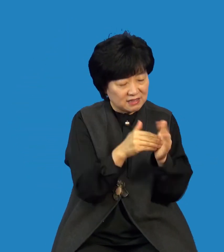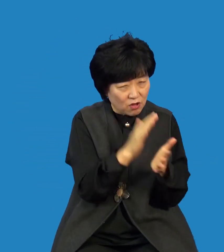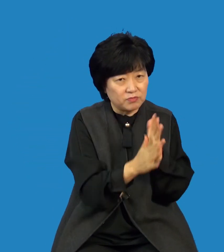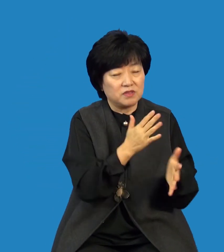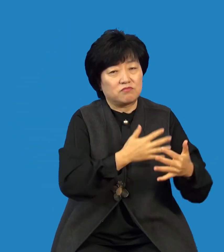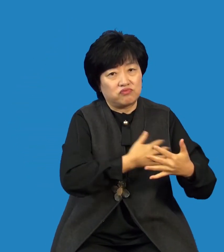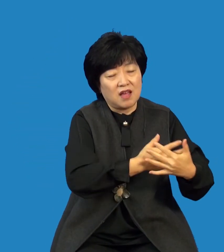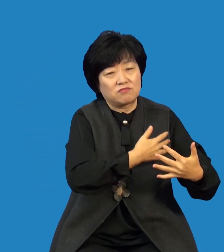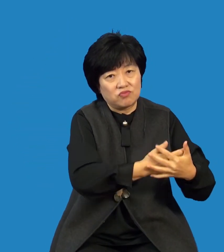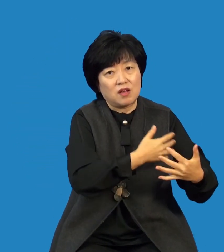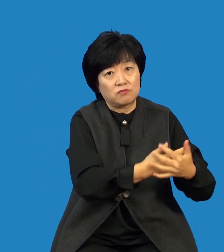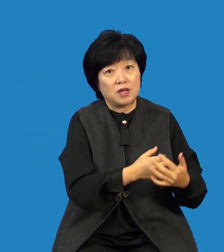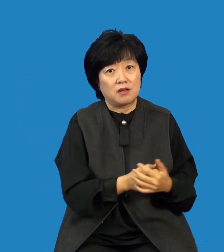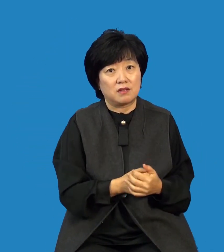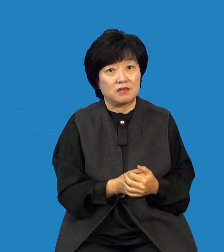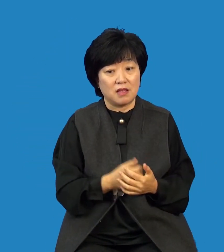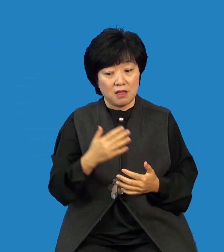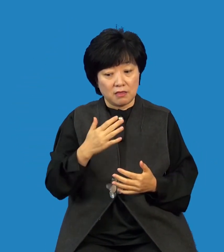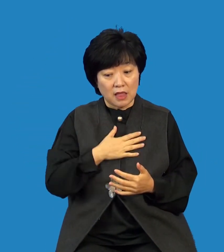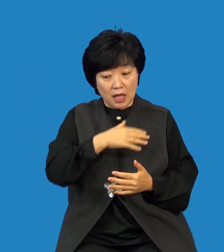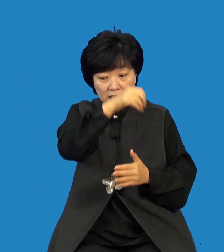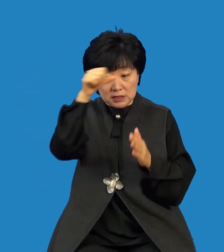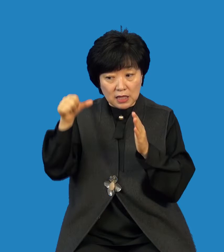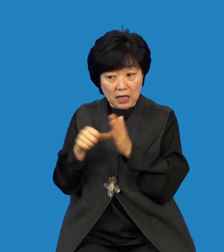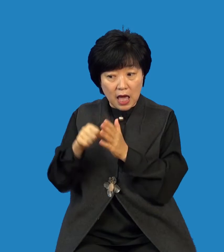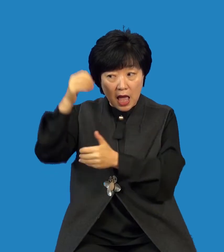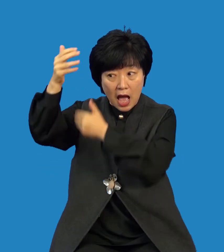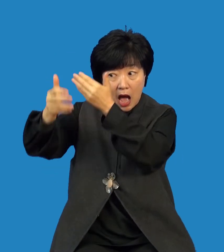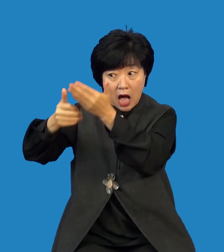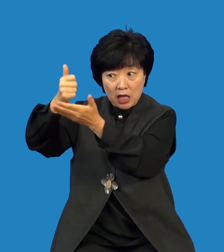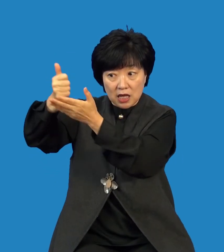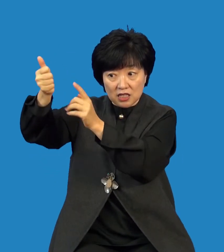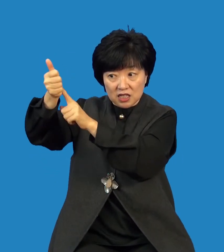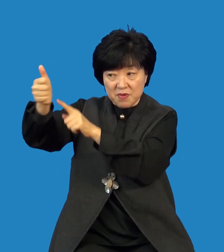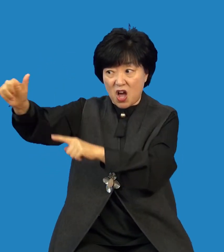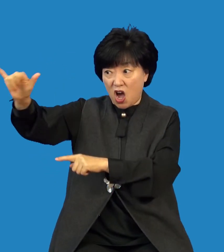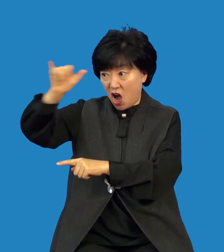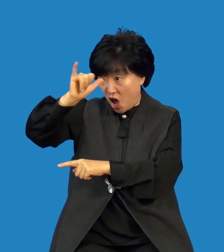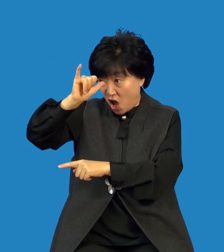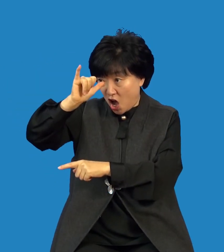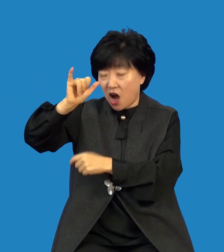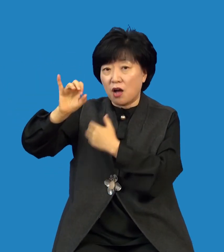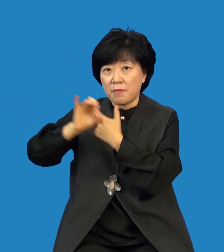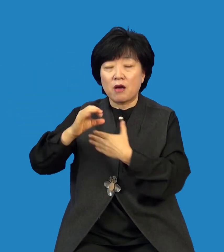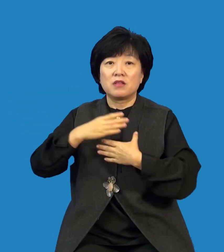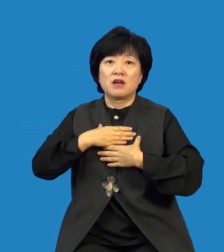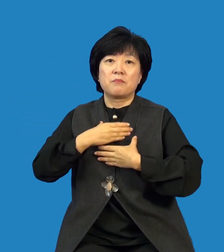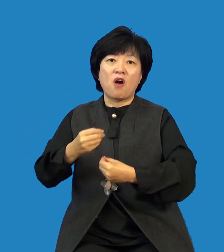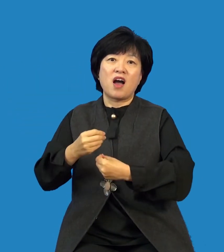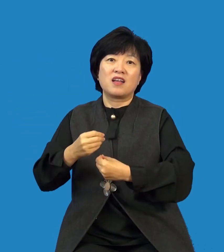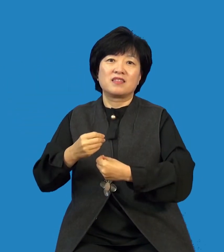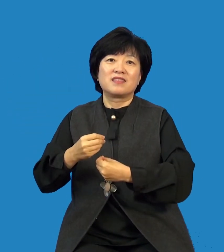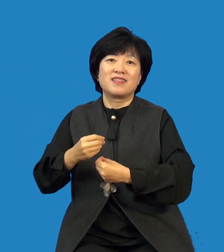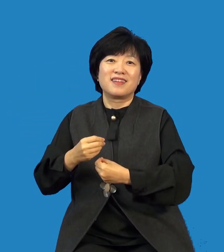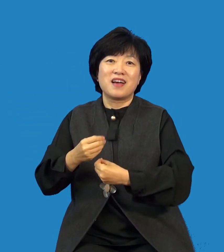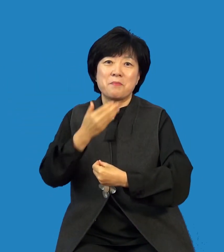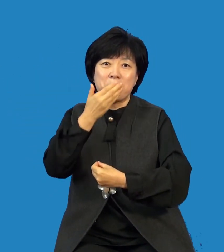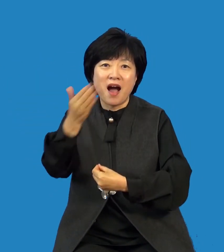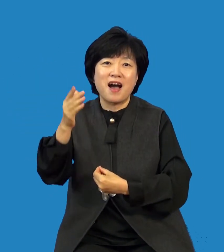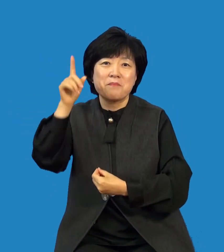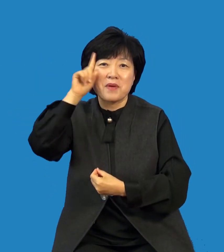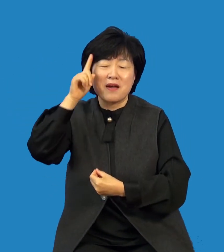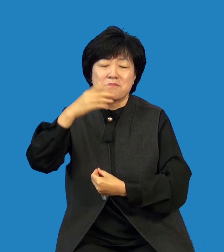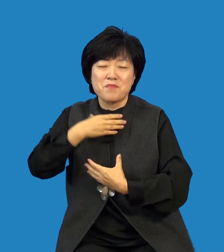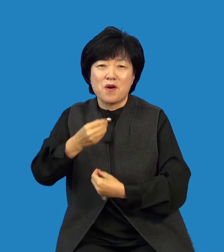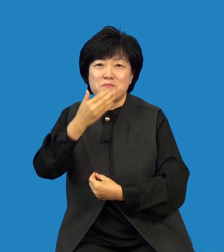인생에 하나님이 없음이라는 것과 같은 말이라는 거예요. 그래서 나타나는 현상이라는 거예요. 이 근심과 두려움에는 원인이